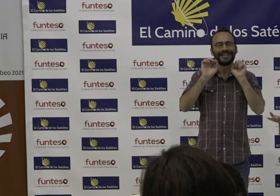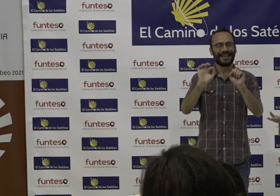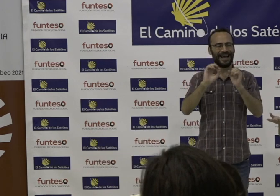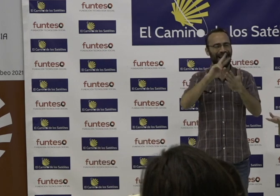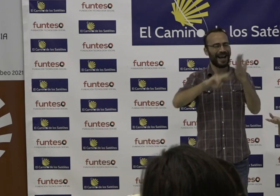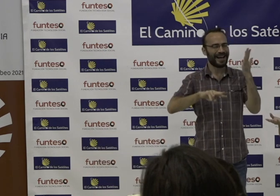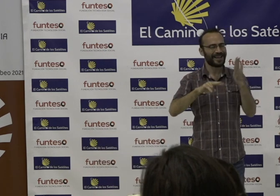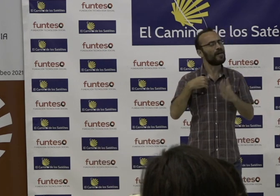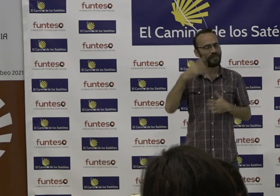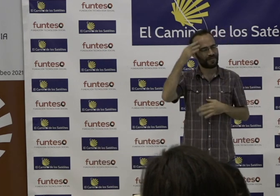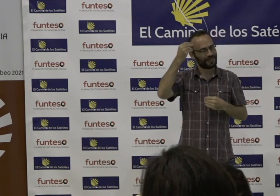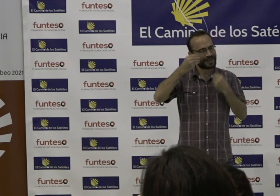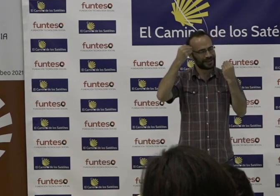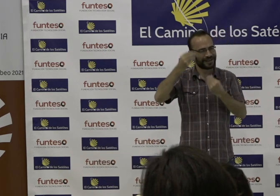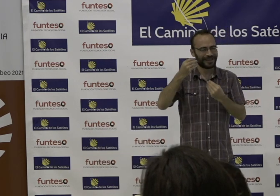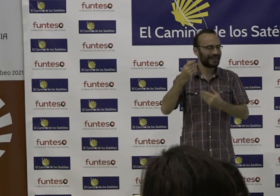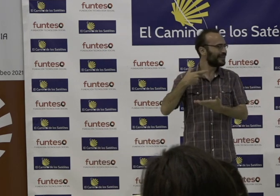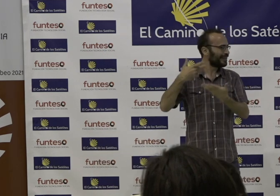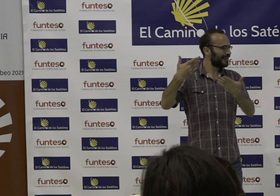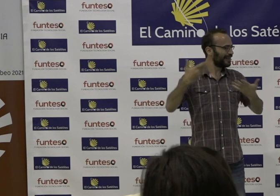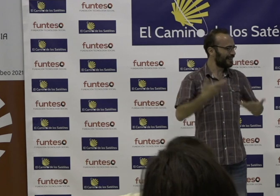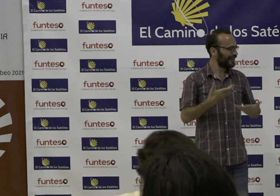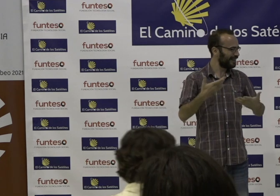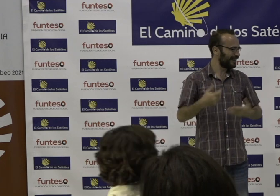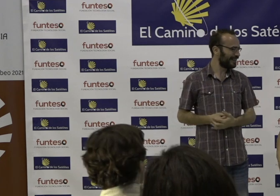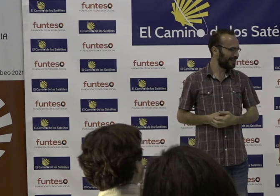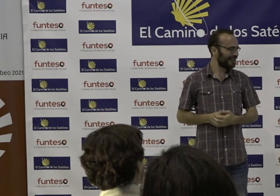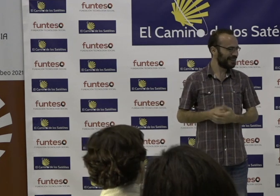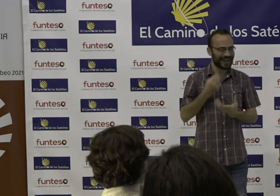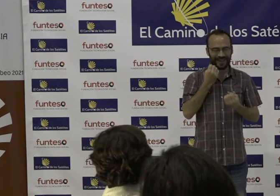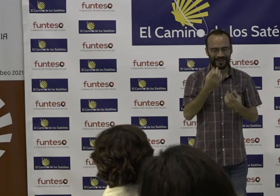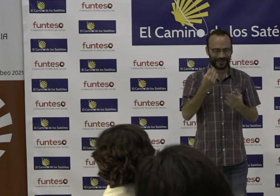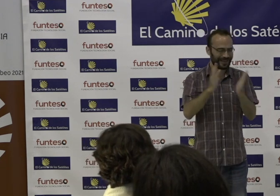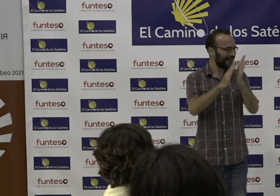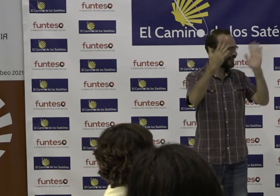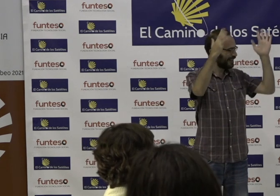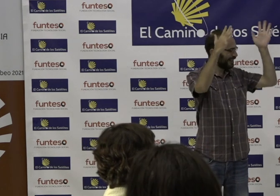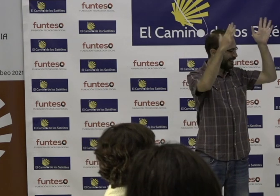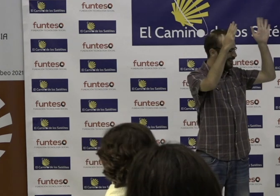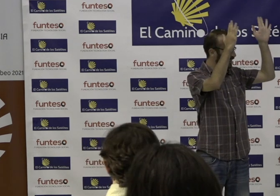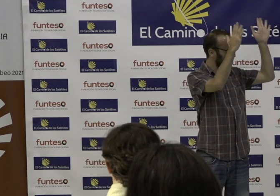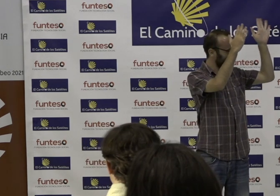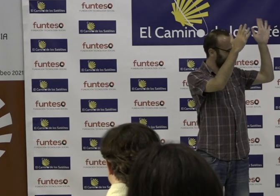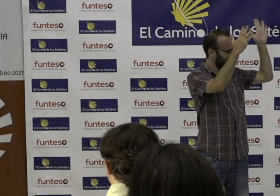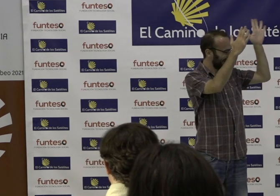adecuado haberlo traído aquí. Y ya sin más, doy paso a él porque tiene mucho que aportar.